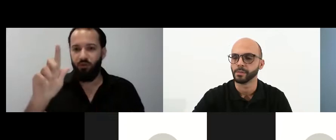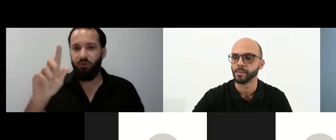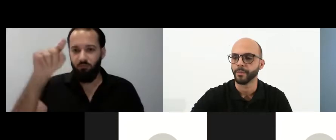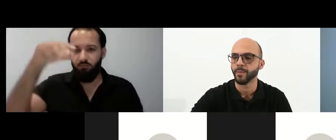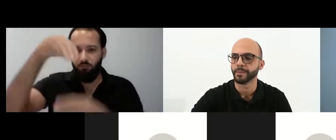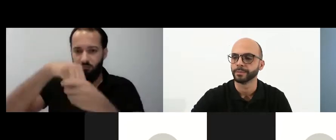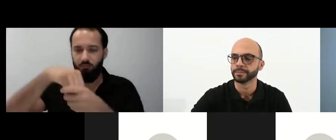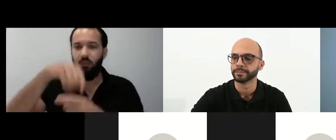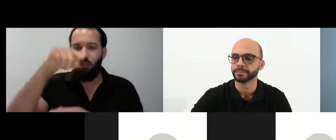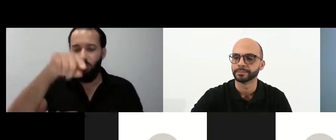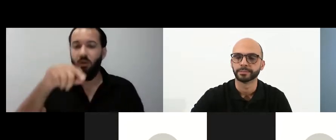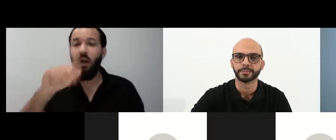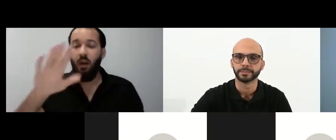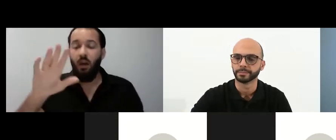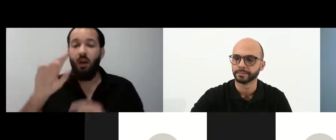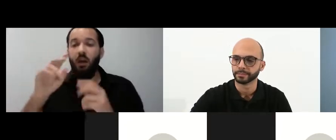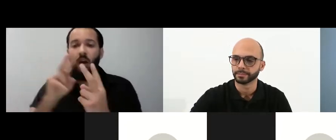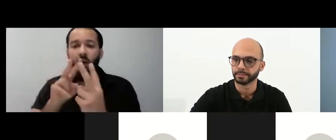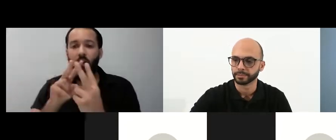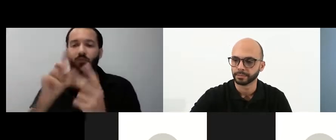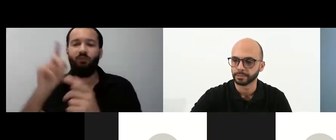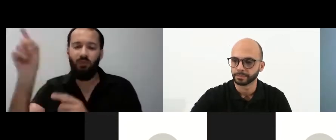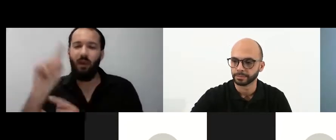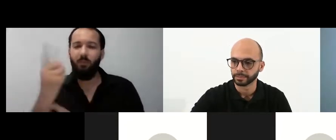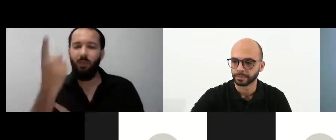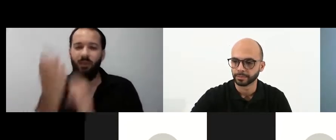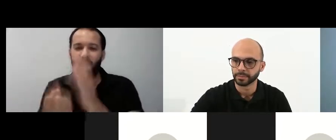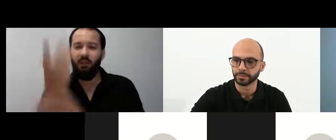Libras na Universidade Federal de Goiás.